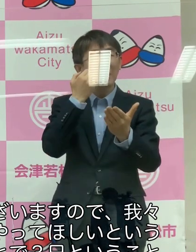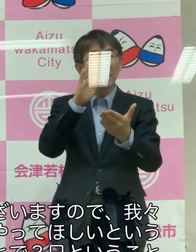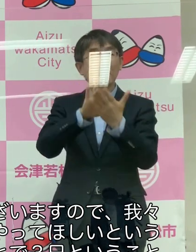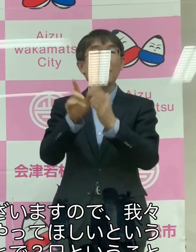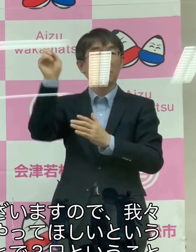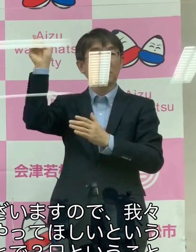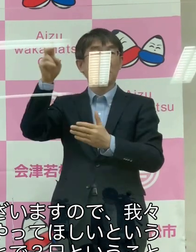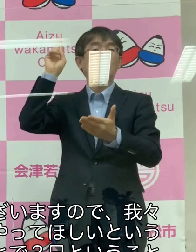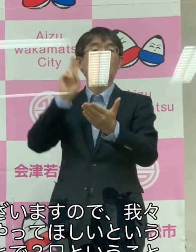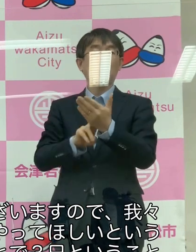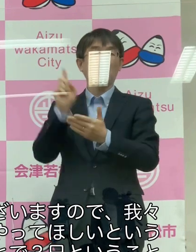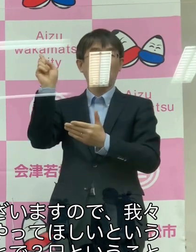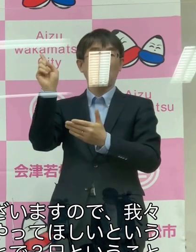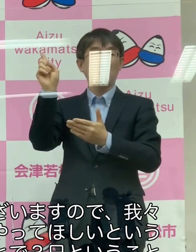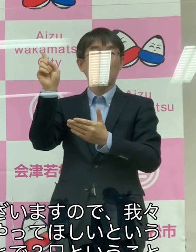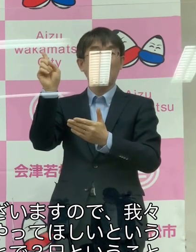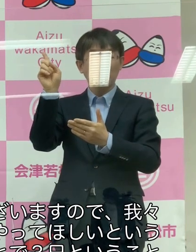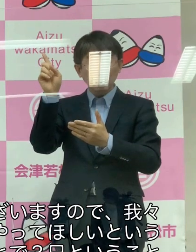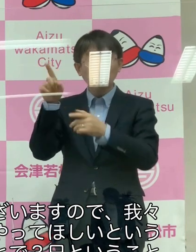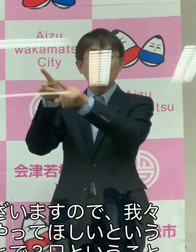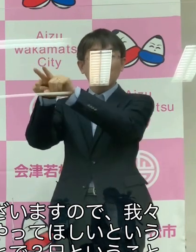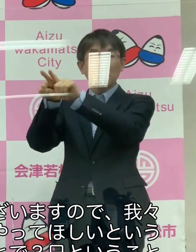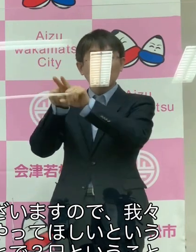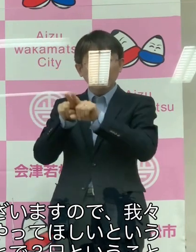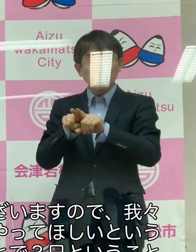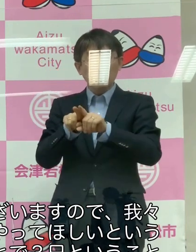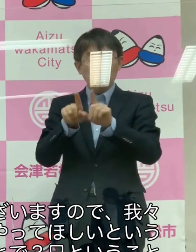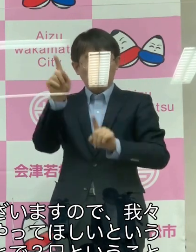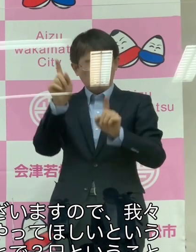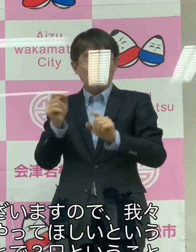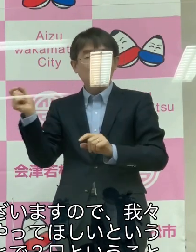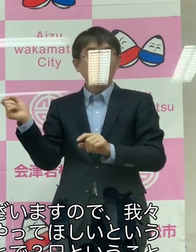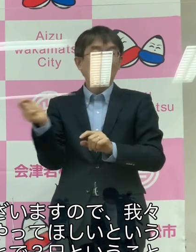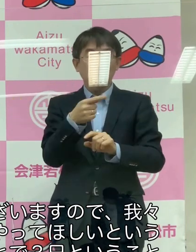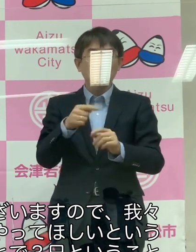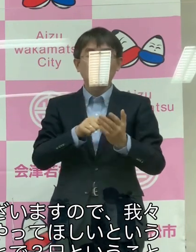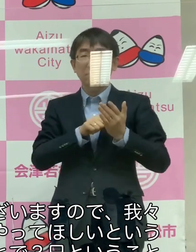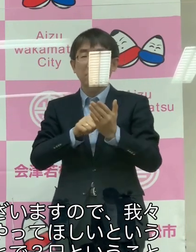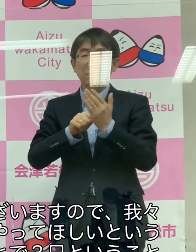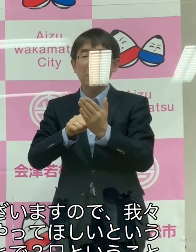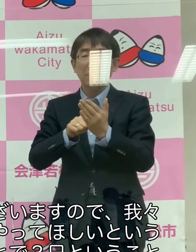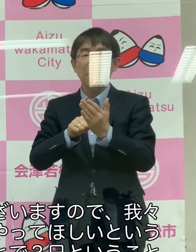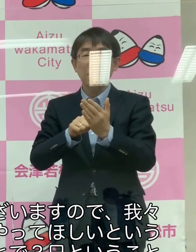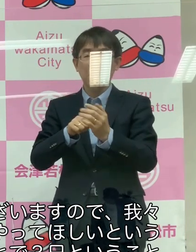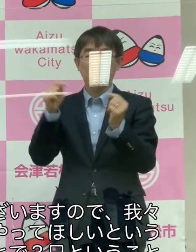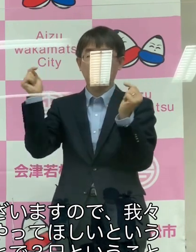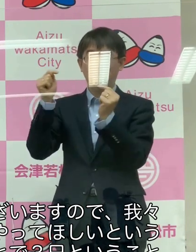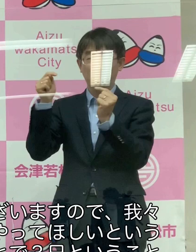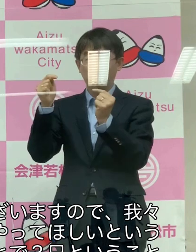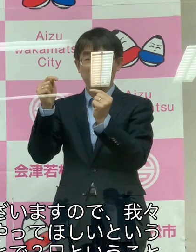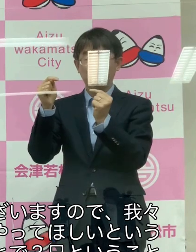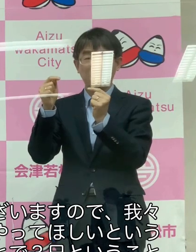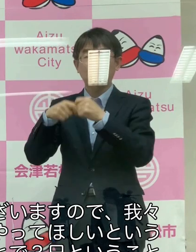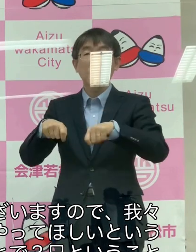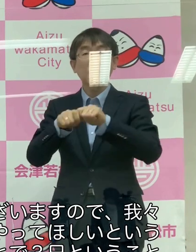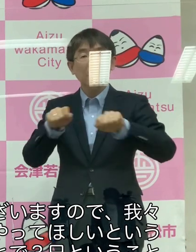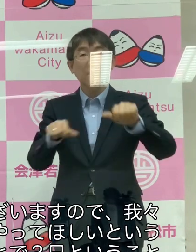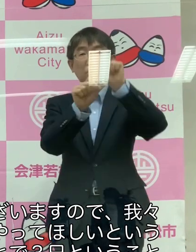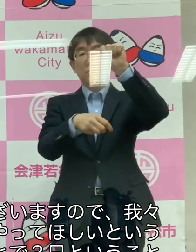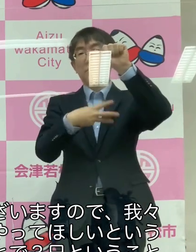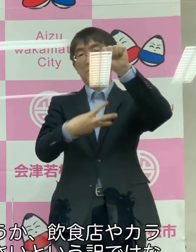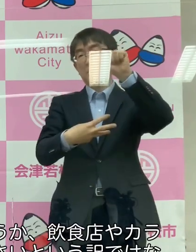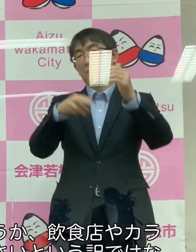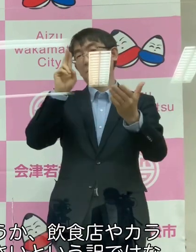こに、我々はなるべく早くやってほしいという要請をしていくということで、3日ということで理解です。